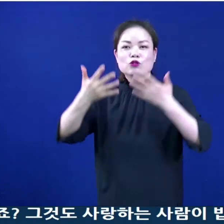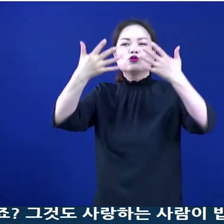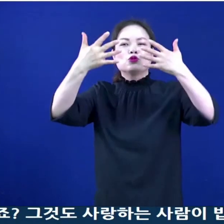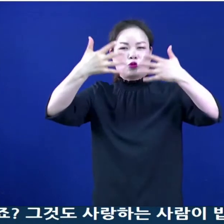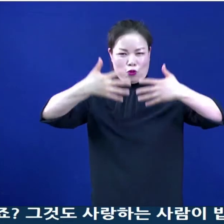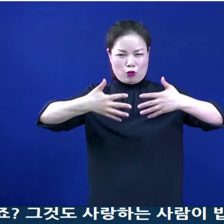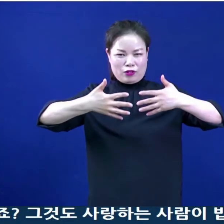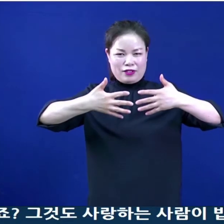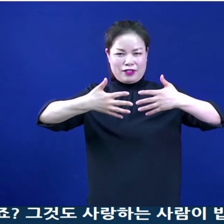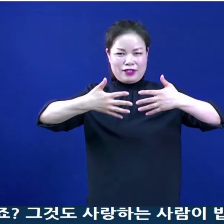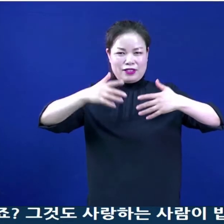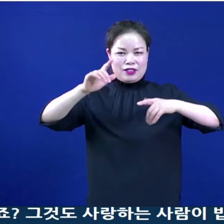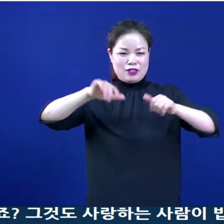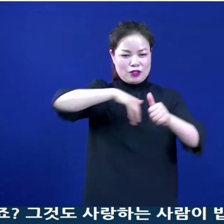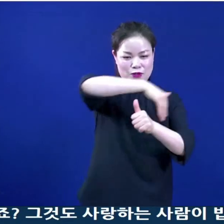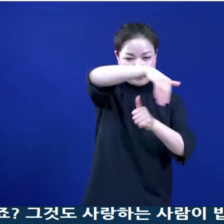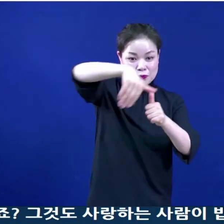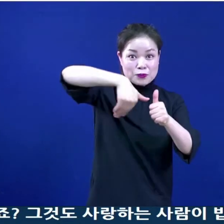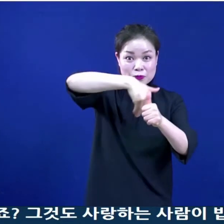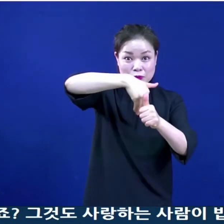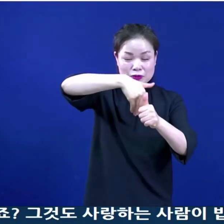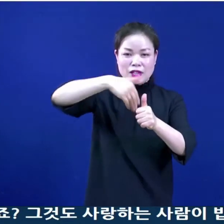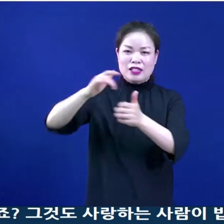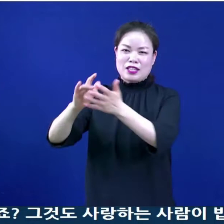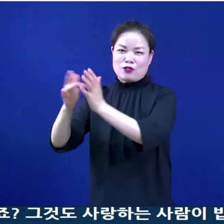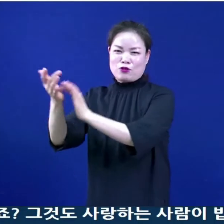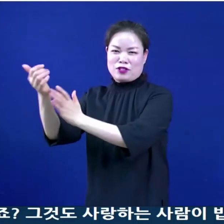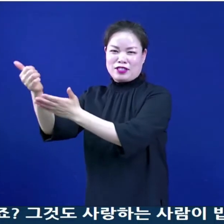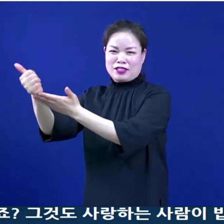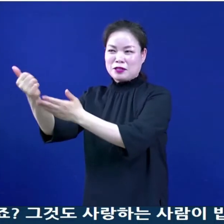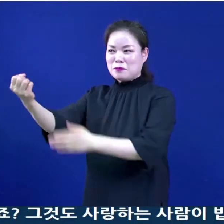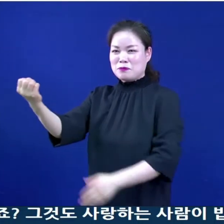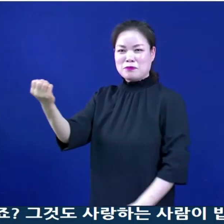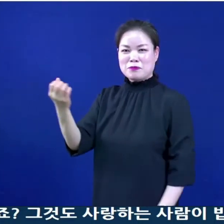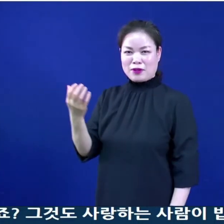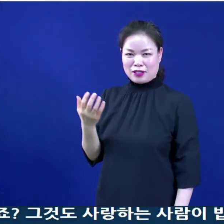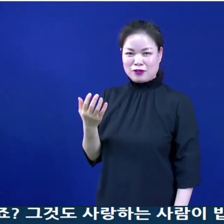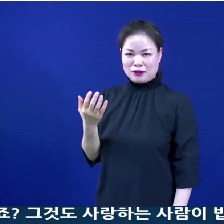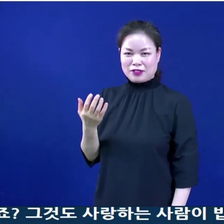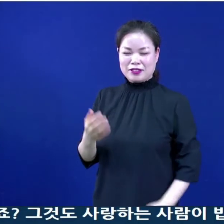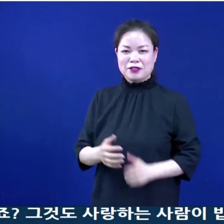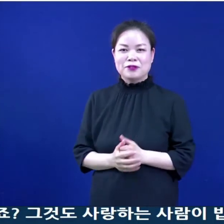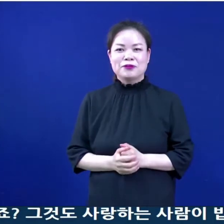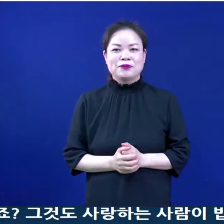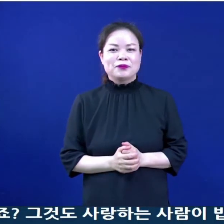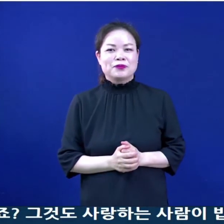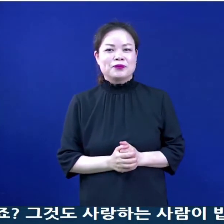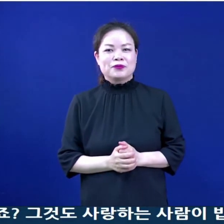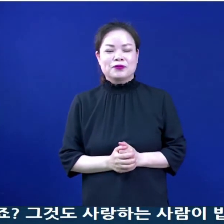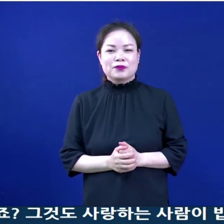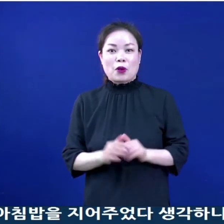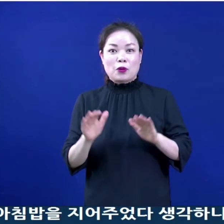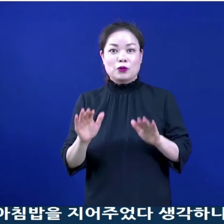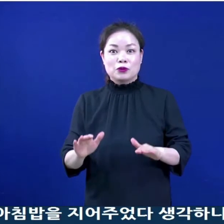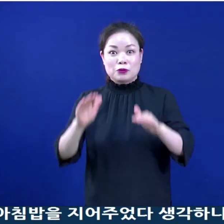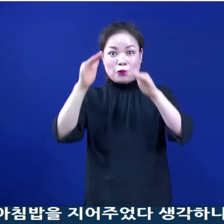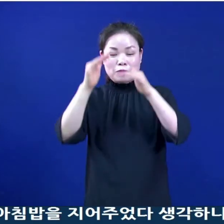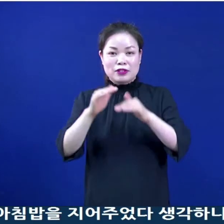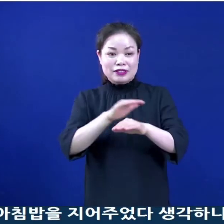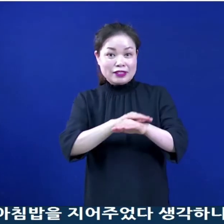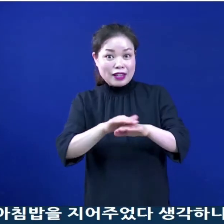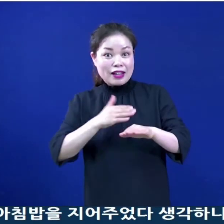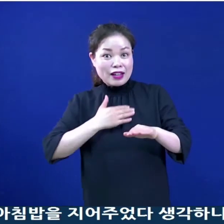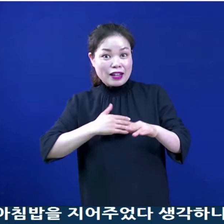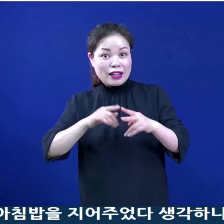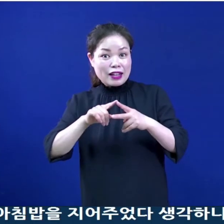되는 것 같습니다. 그런 조건에서 예수님께서 말씀해 주시는 것이죠. 오늘 본문은 우리가 잘 아는